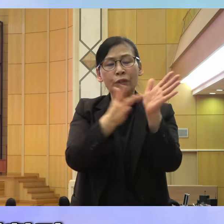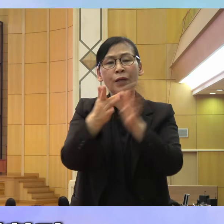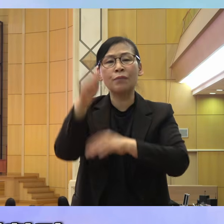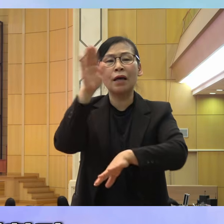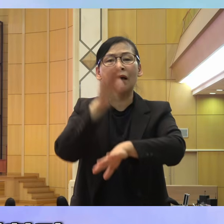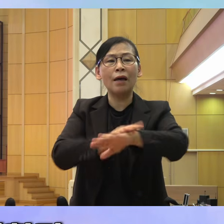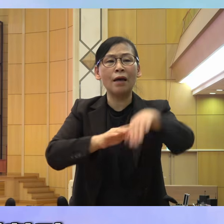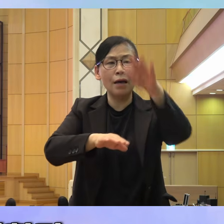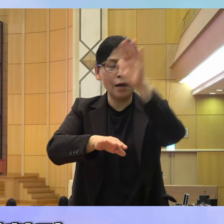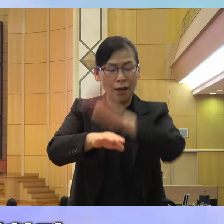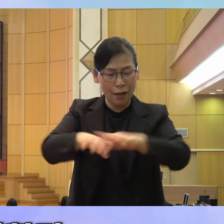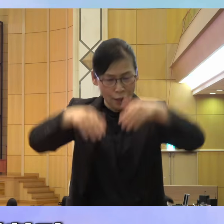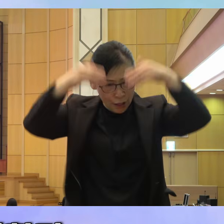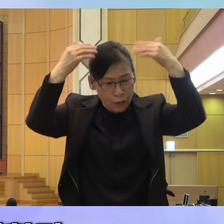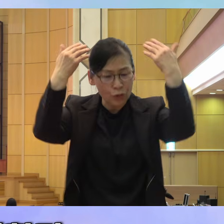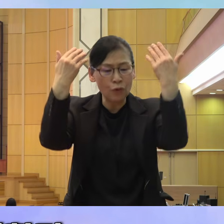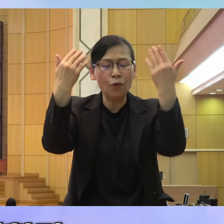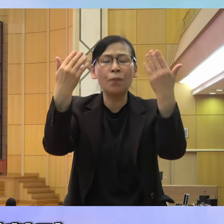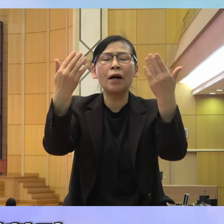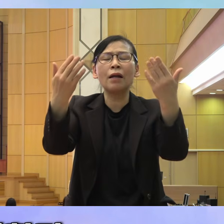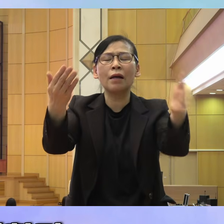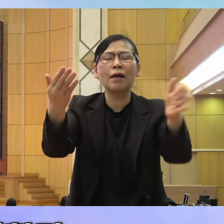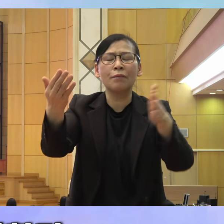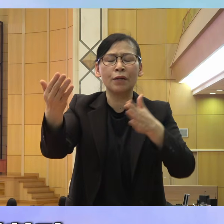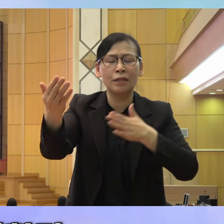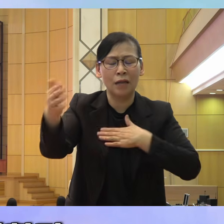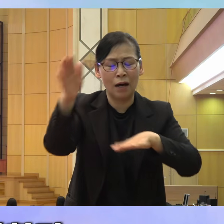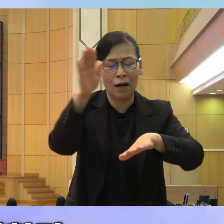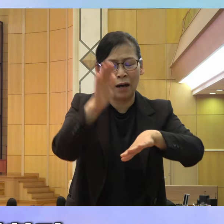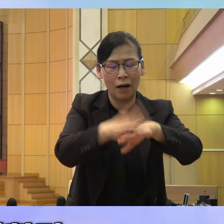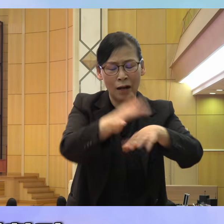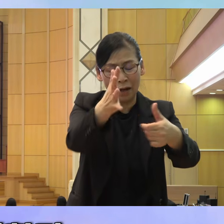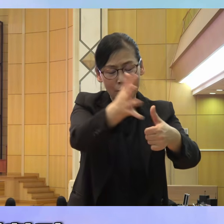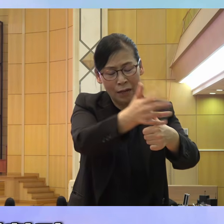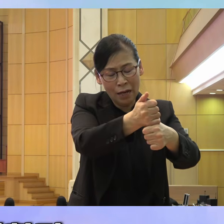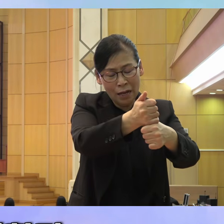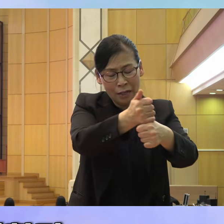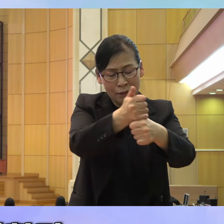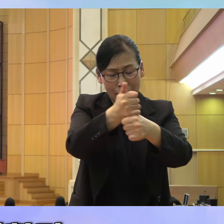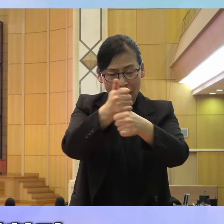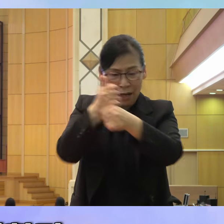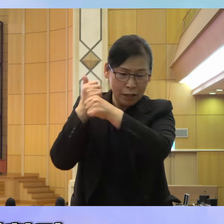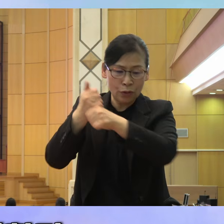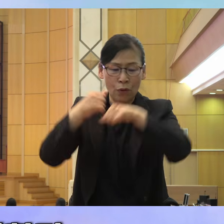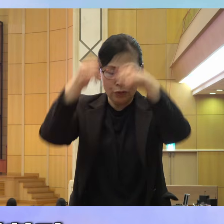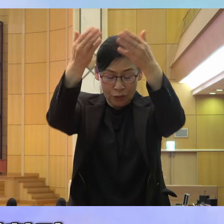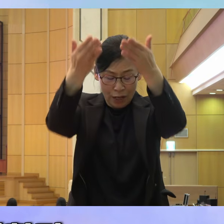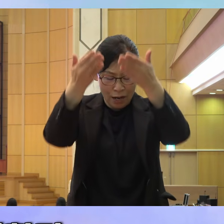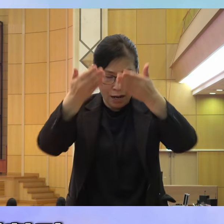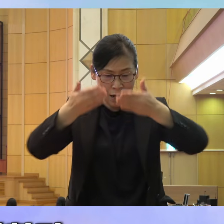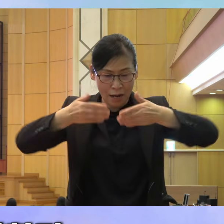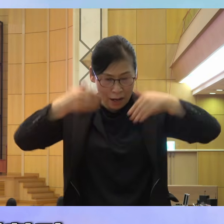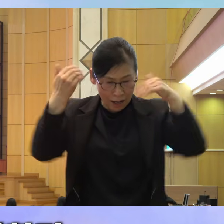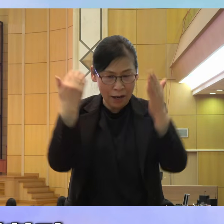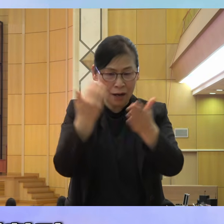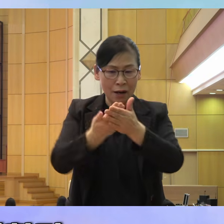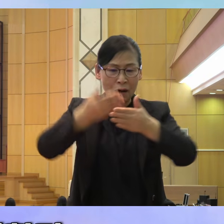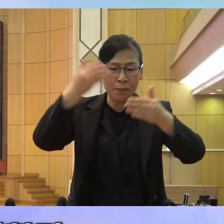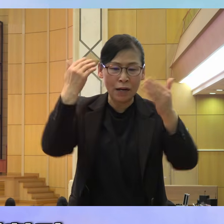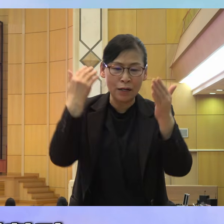주님 예수 팔레미사 내 손